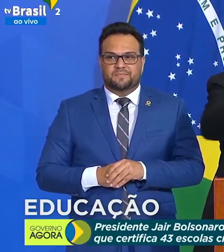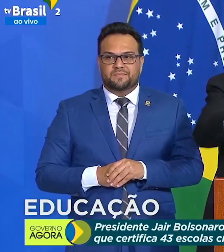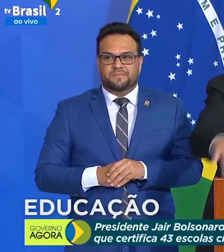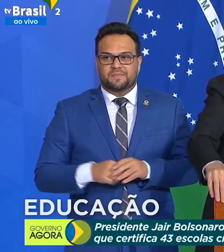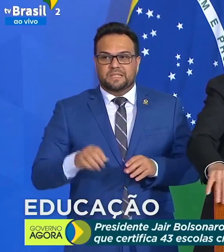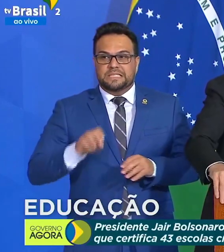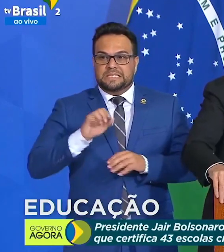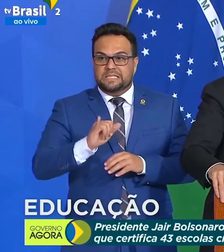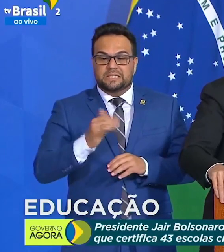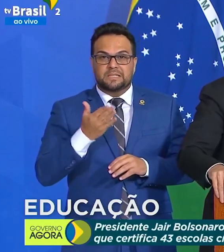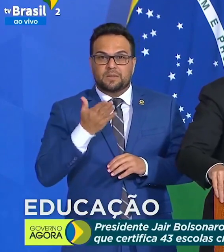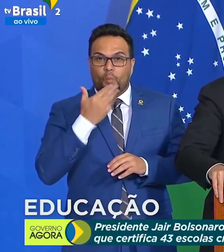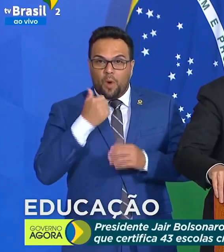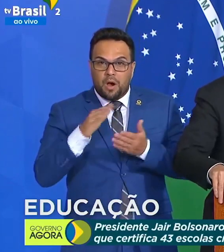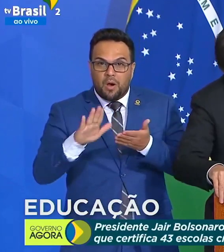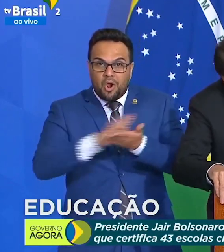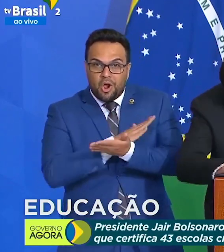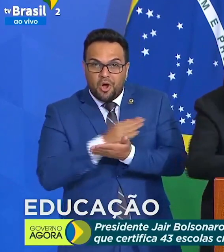Como qualquer negócio.